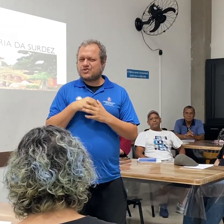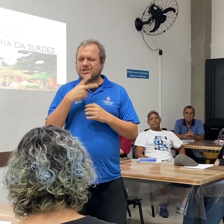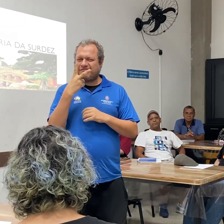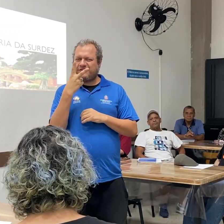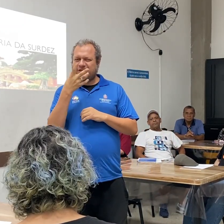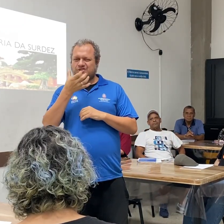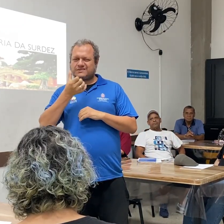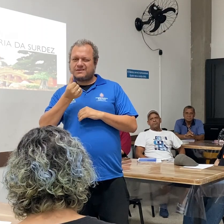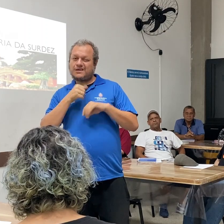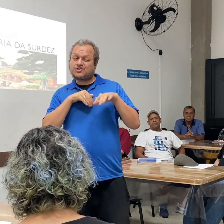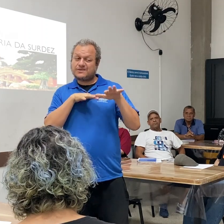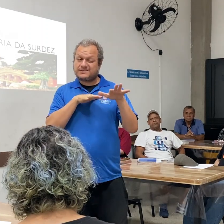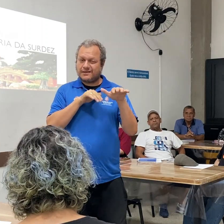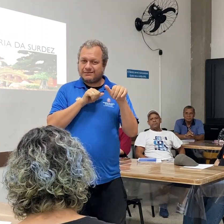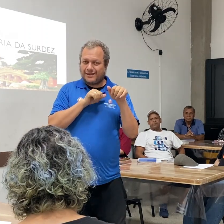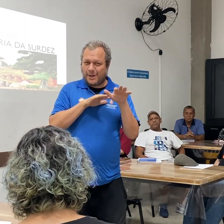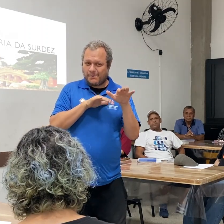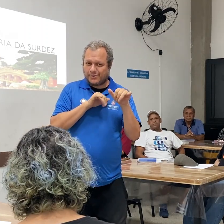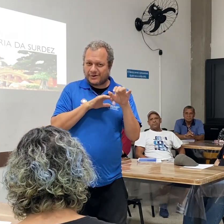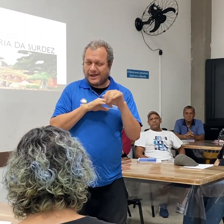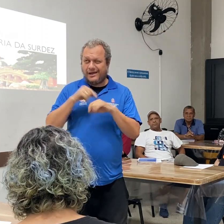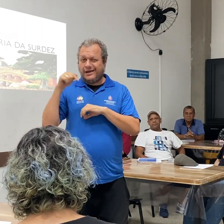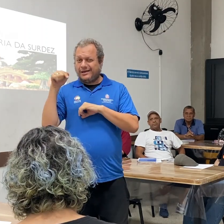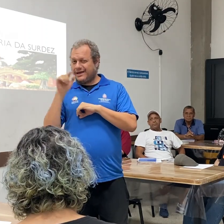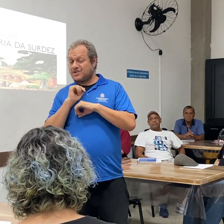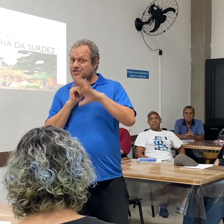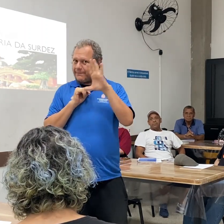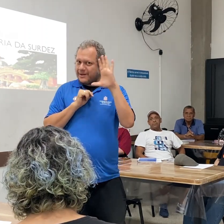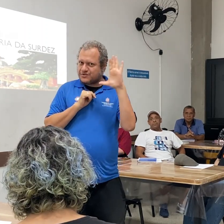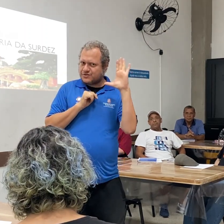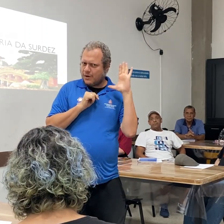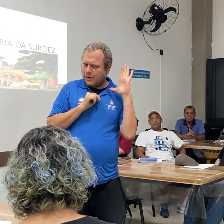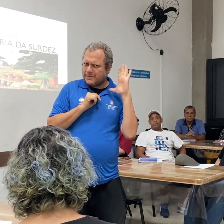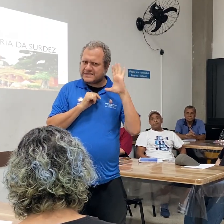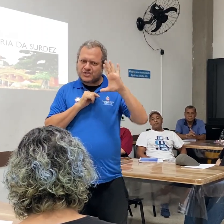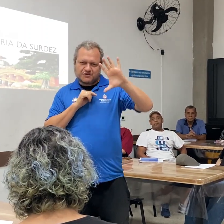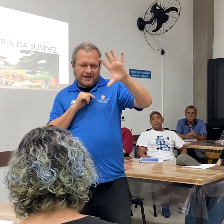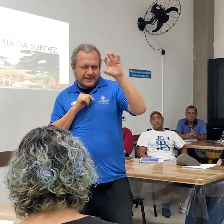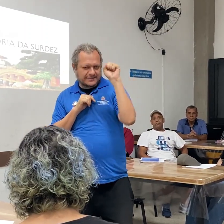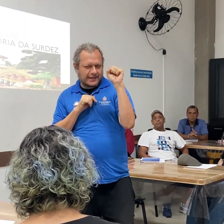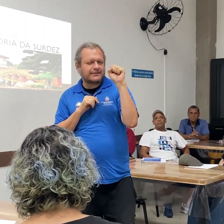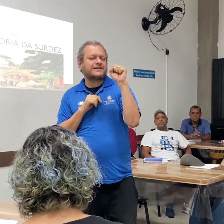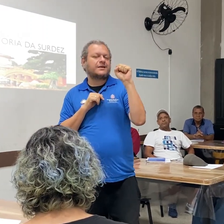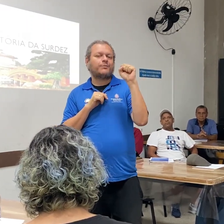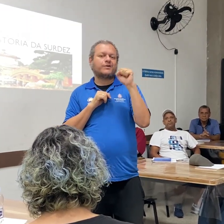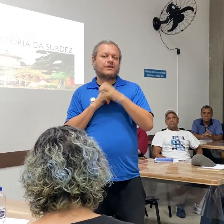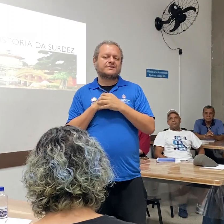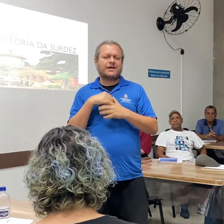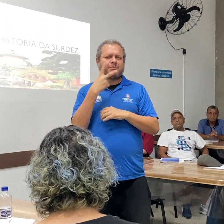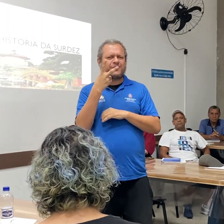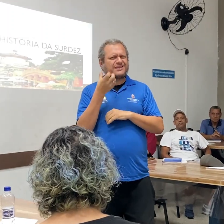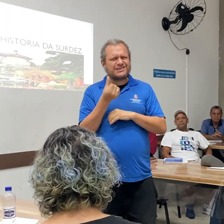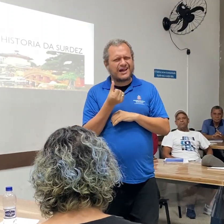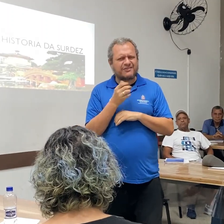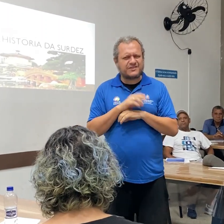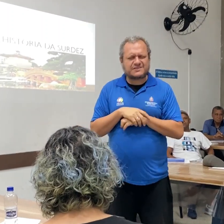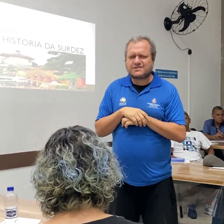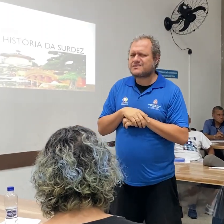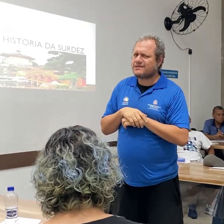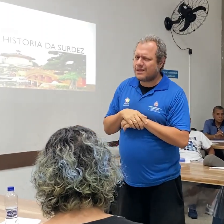dia 26 de setembro, né? É que já passou, mas a gente vai resgatar essa importância aí. Por que será que 26 de